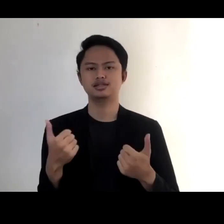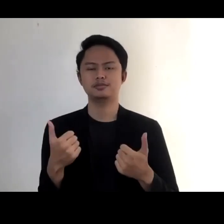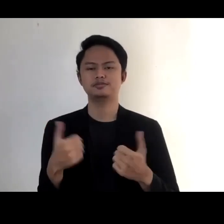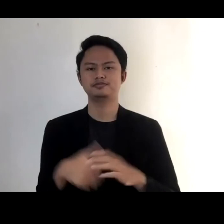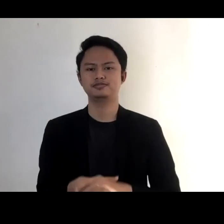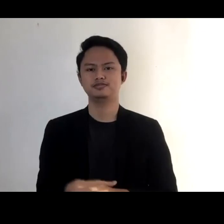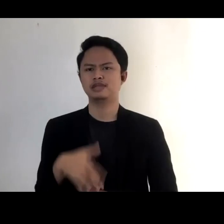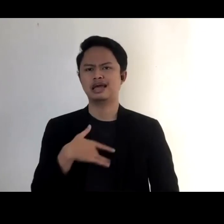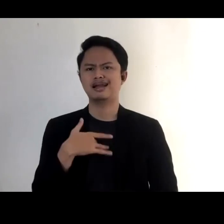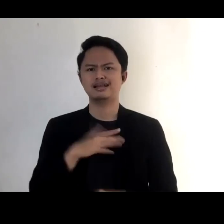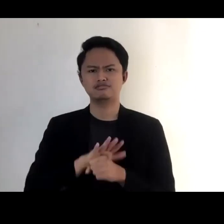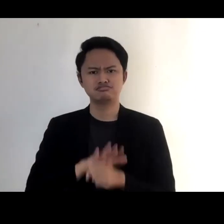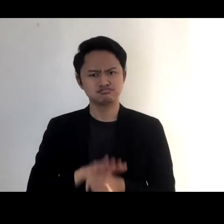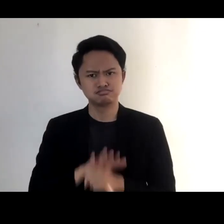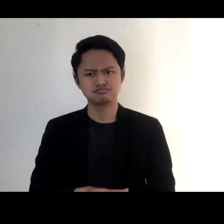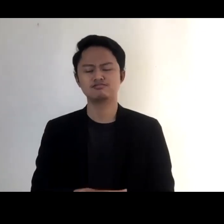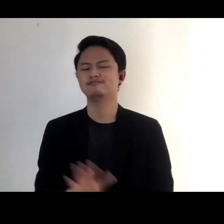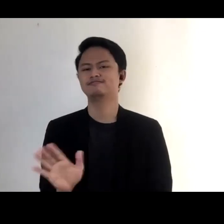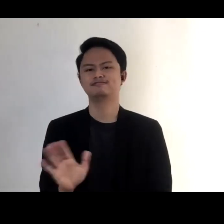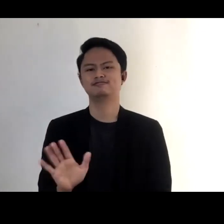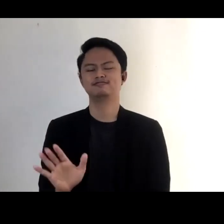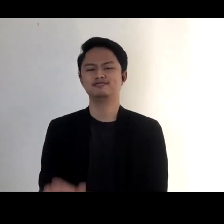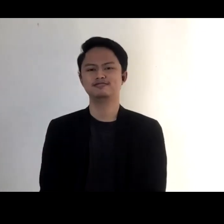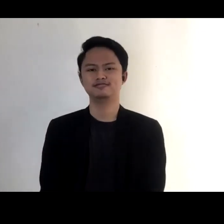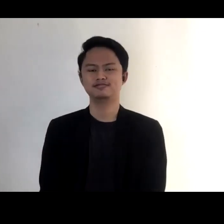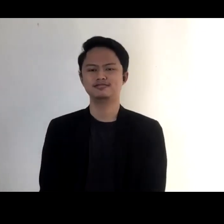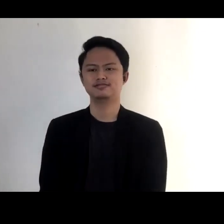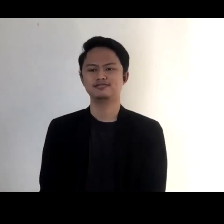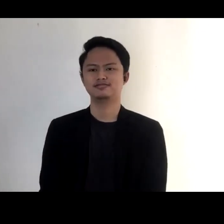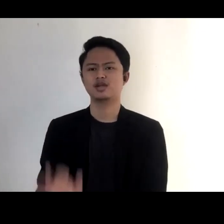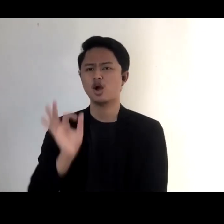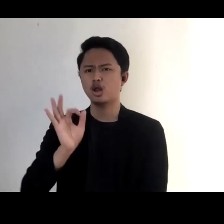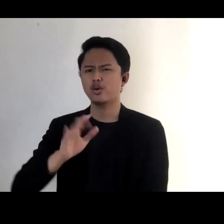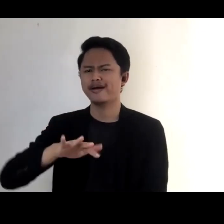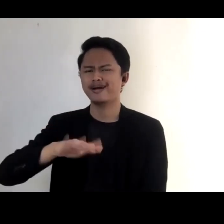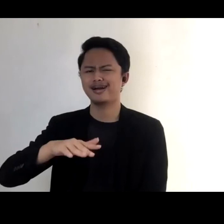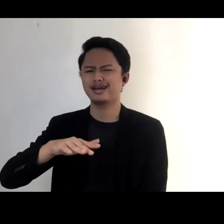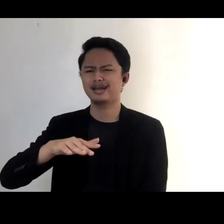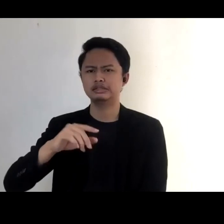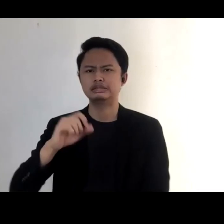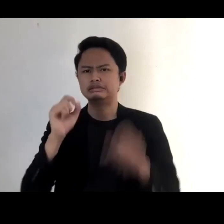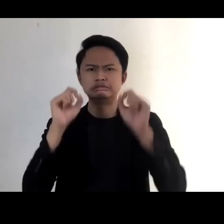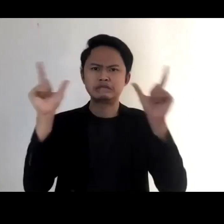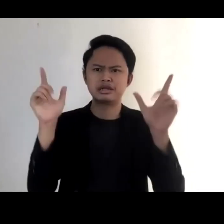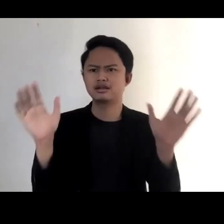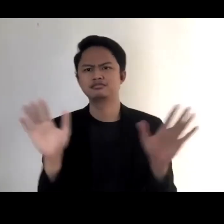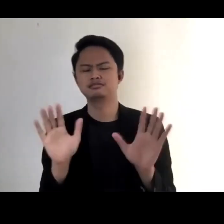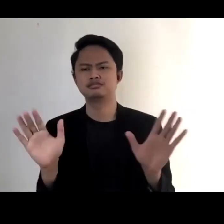merasa tertekan karena harus belajar dari rumah. Orang tua juga terkadang tanpa disadari